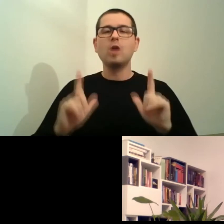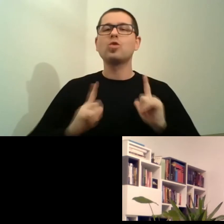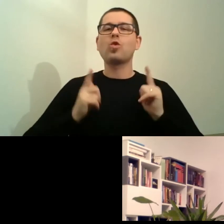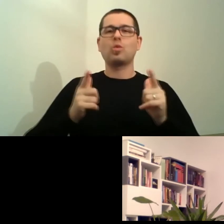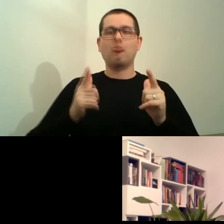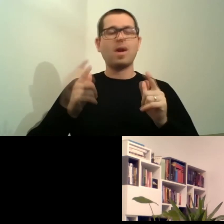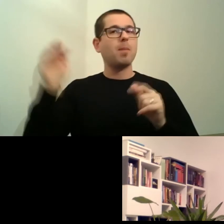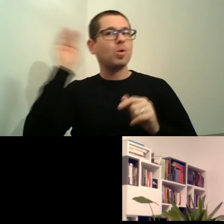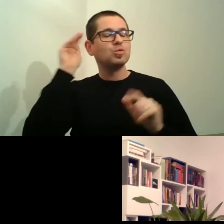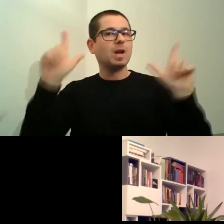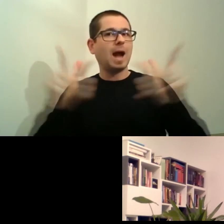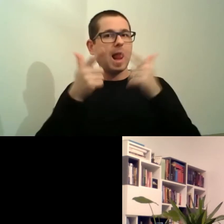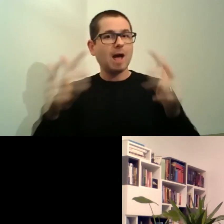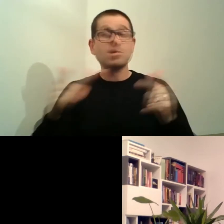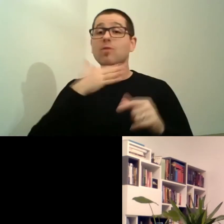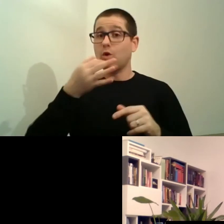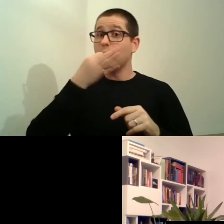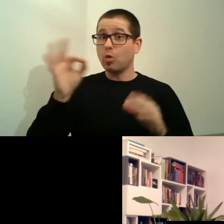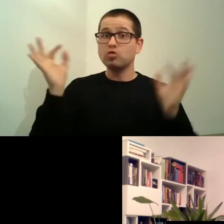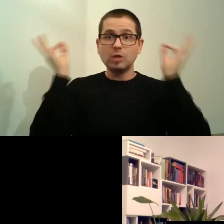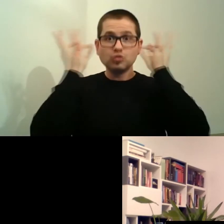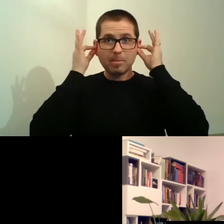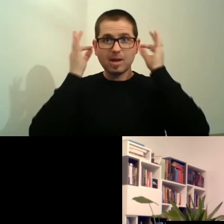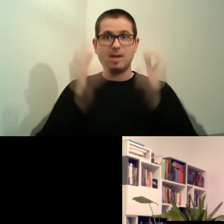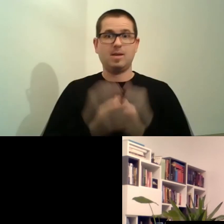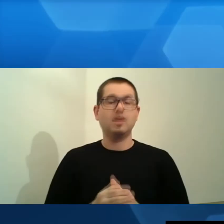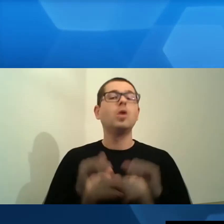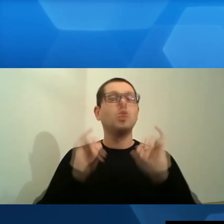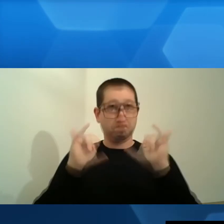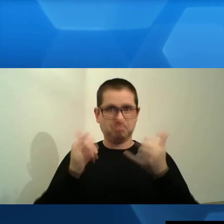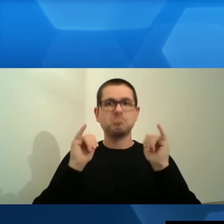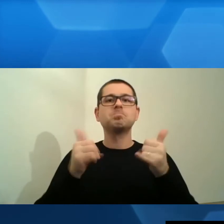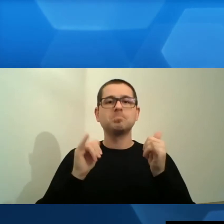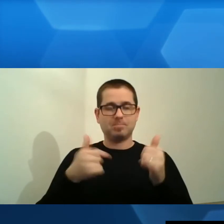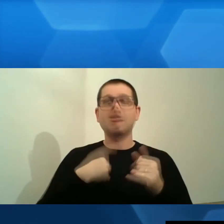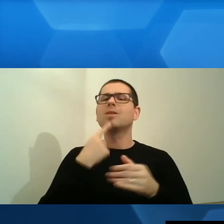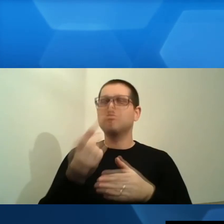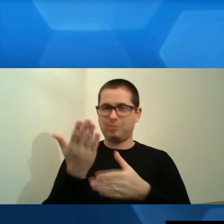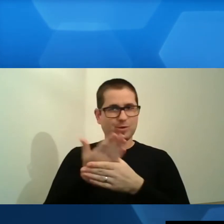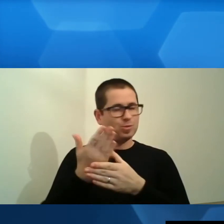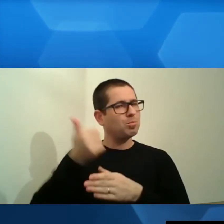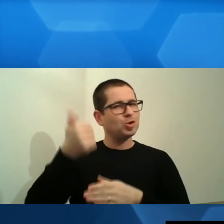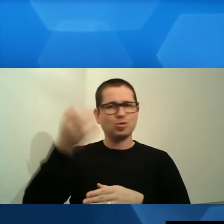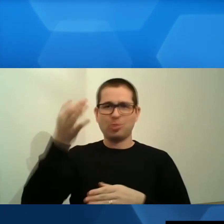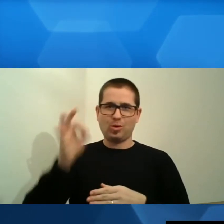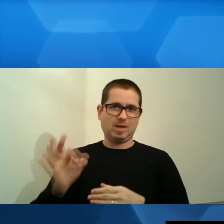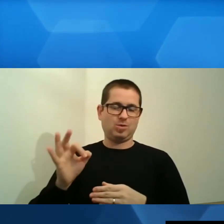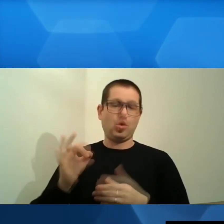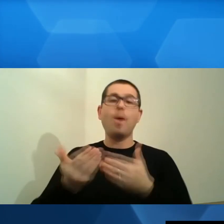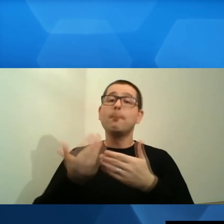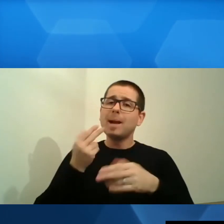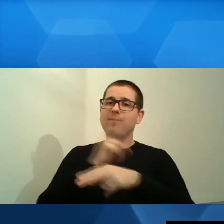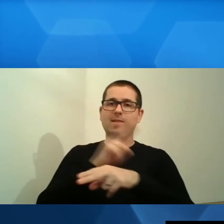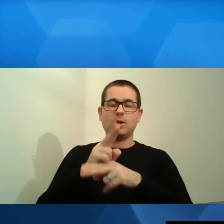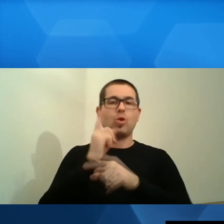temi čepki lahko veliko boljša. Ja, svetujem 100%, preventivno in